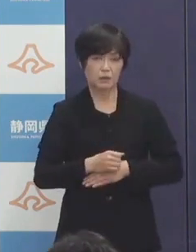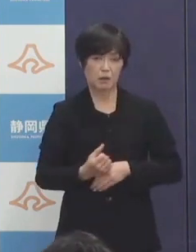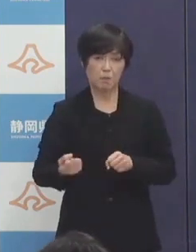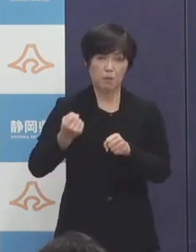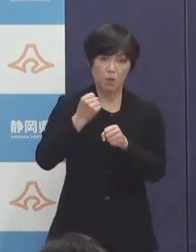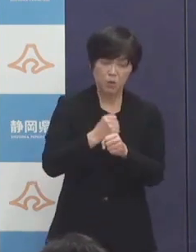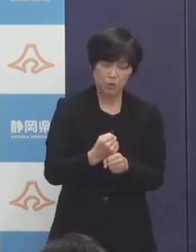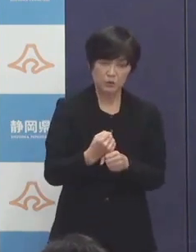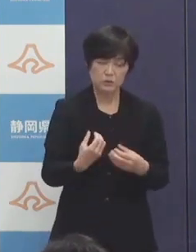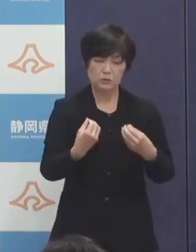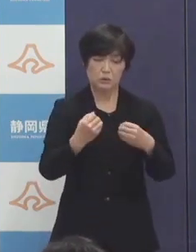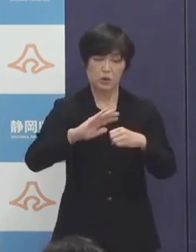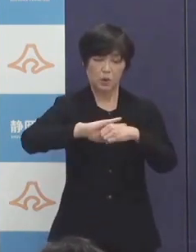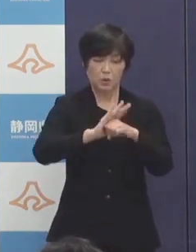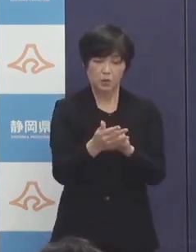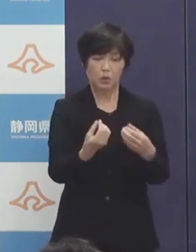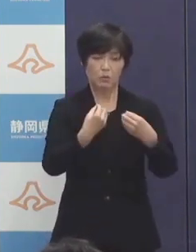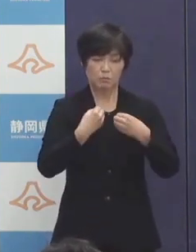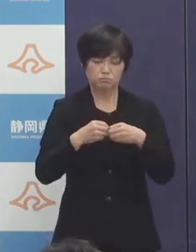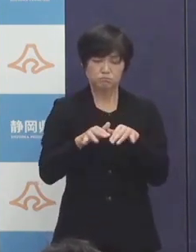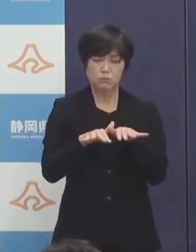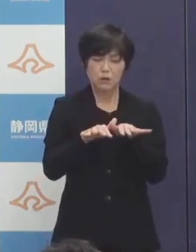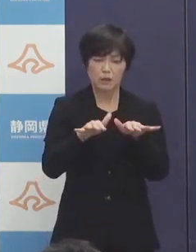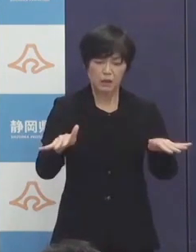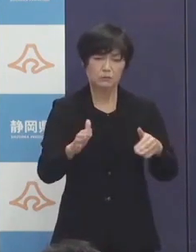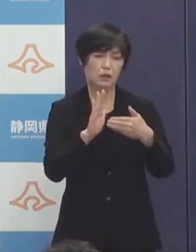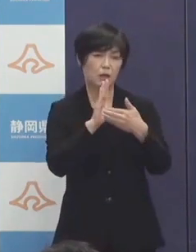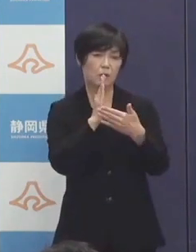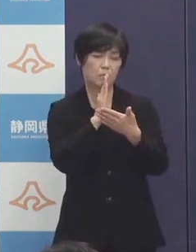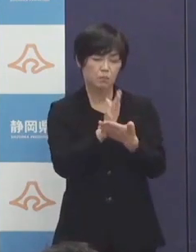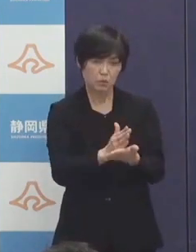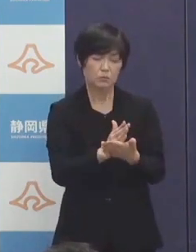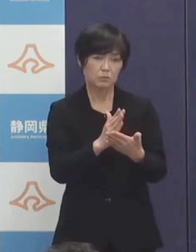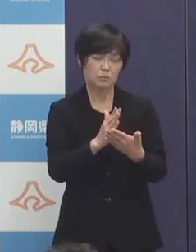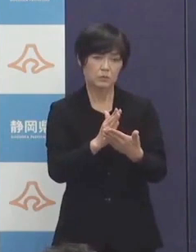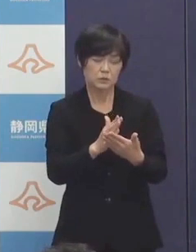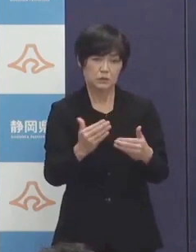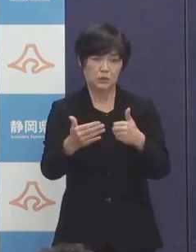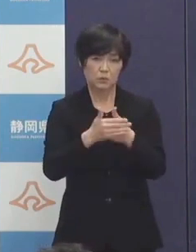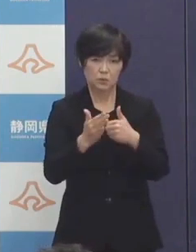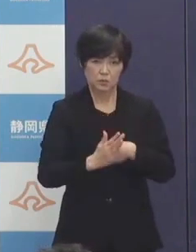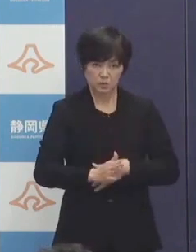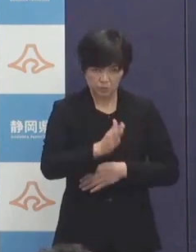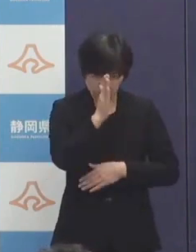染症の拡大防止にご協力をお願い申し上げるものであります。